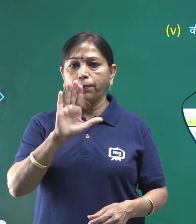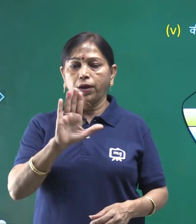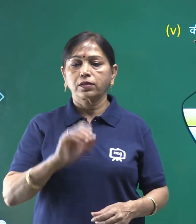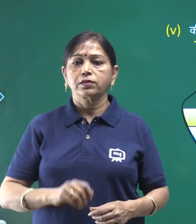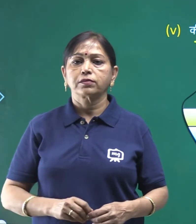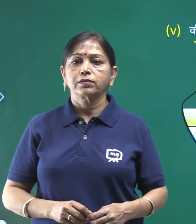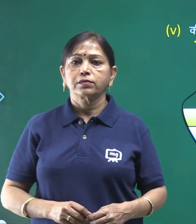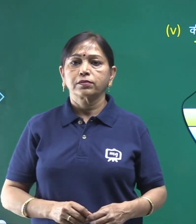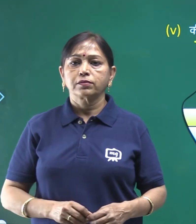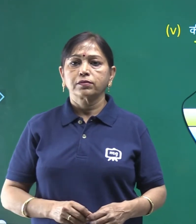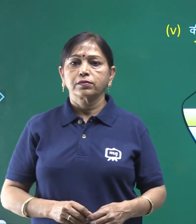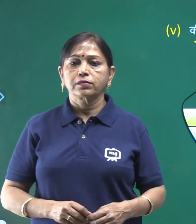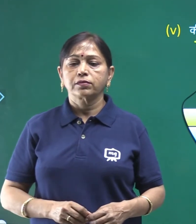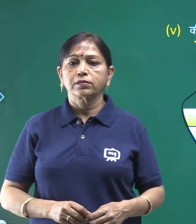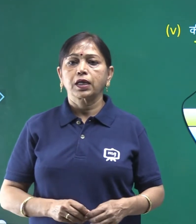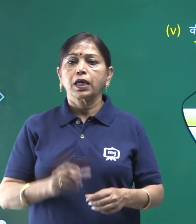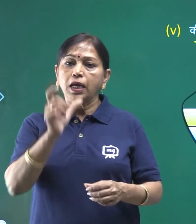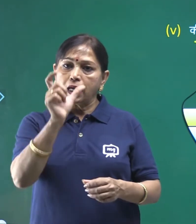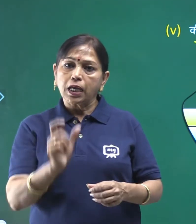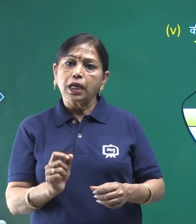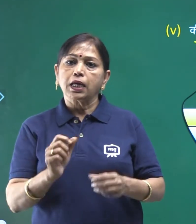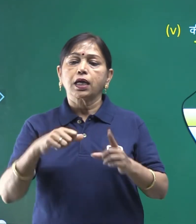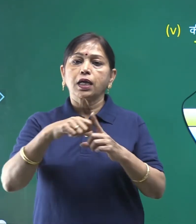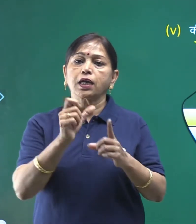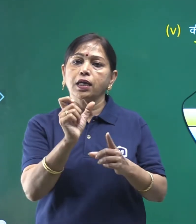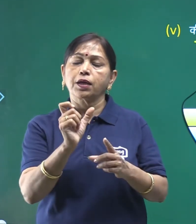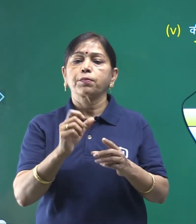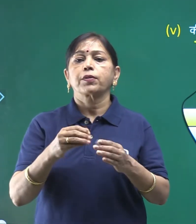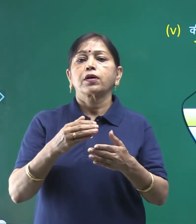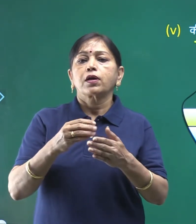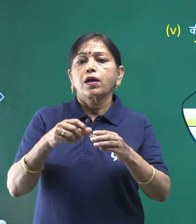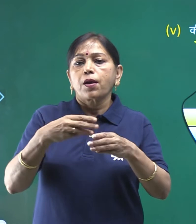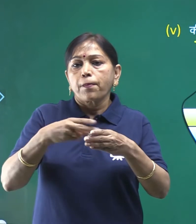पाँच, कीप पृथक्करण विधि।